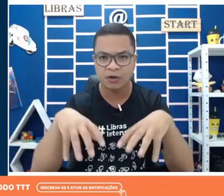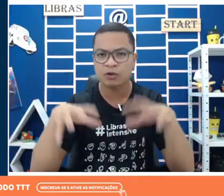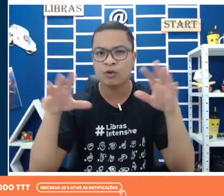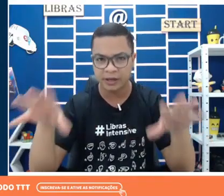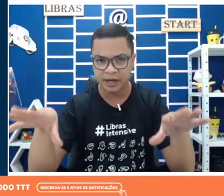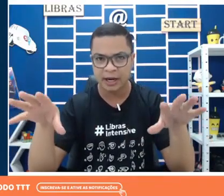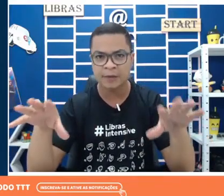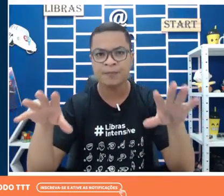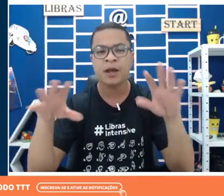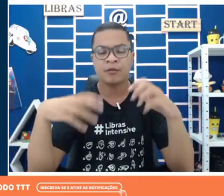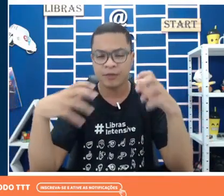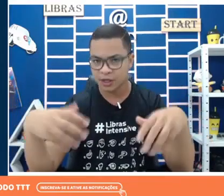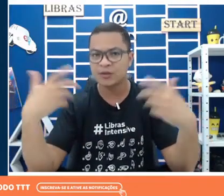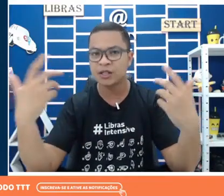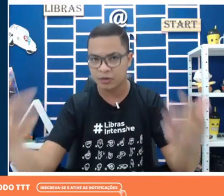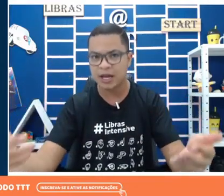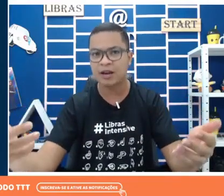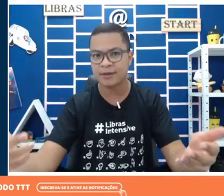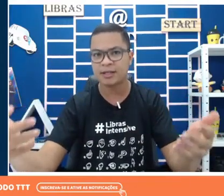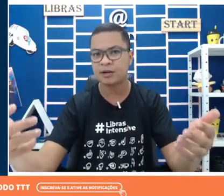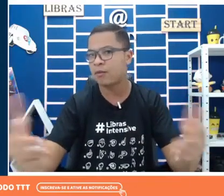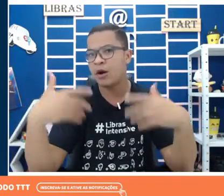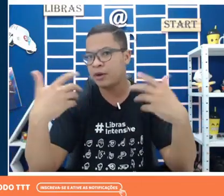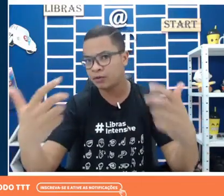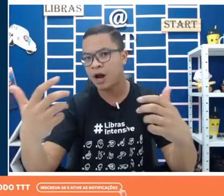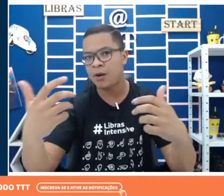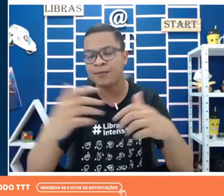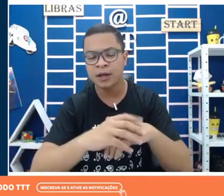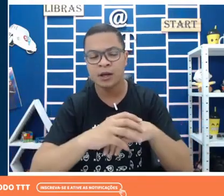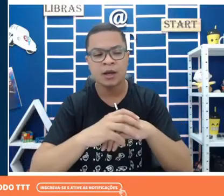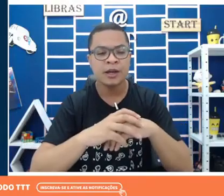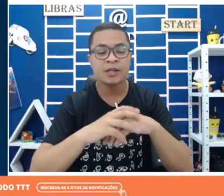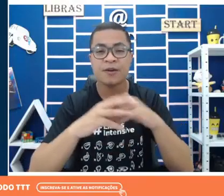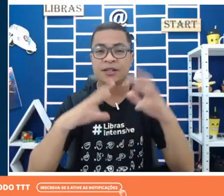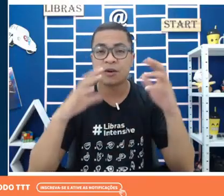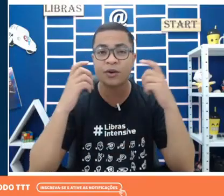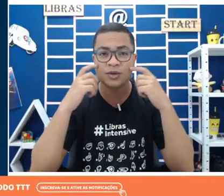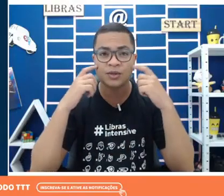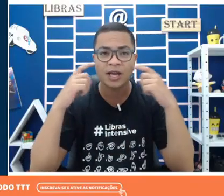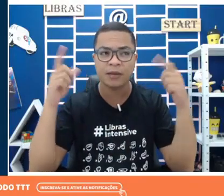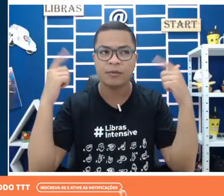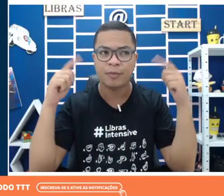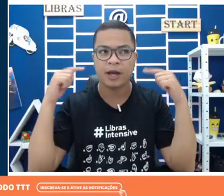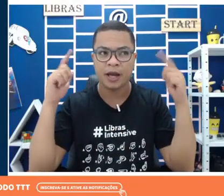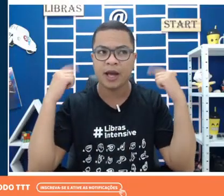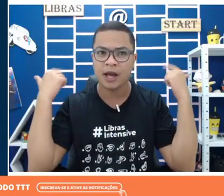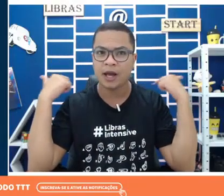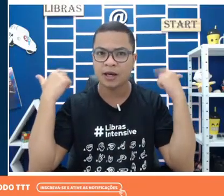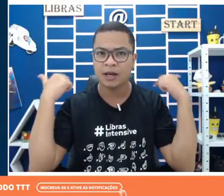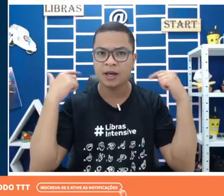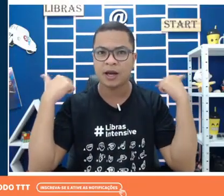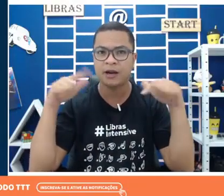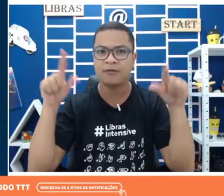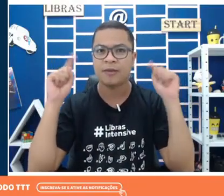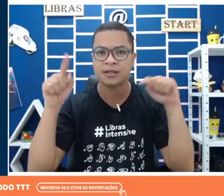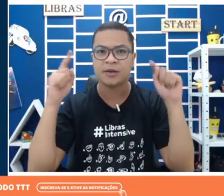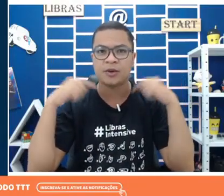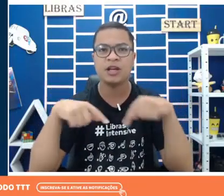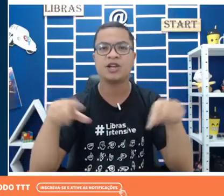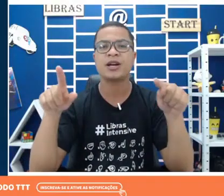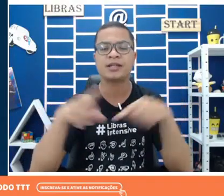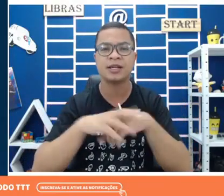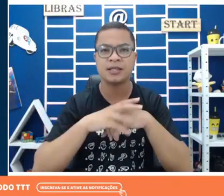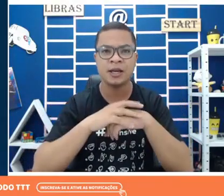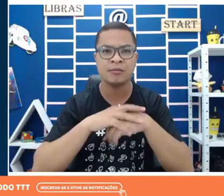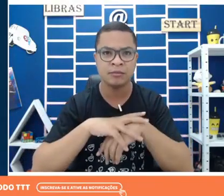novo o que você anotou e treina. Veja se você consegue fazer normal e natural. Isso vai fazer com que o seu cérebro pegue aquela informação e